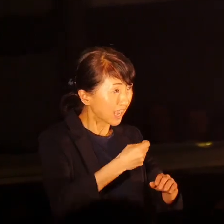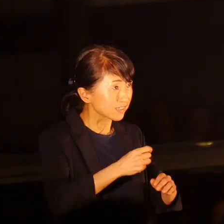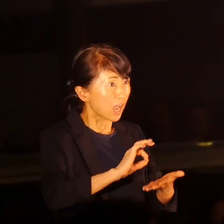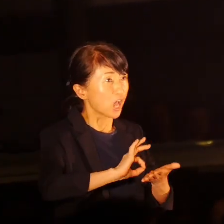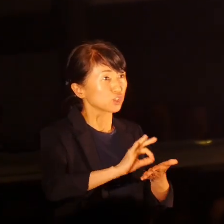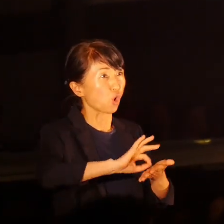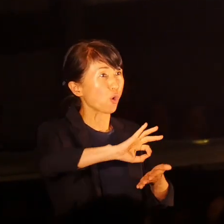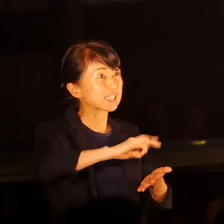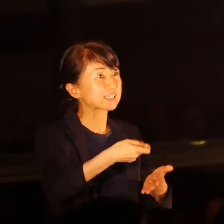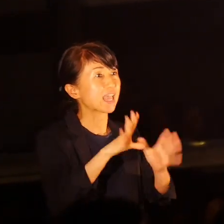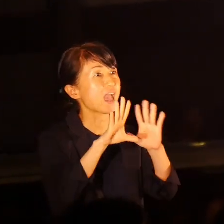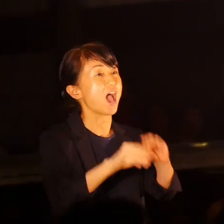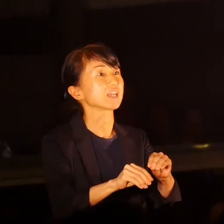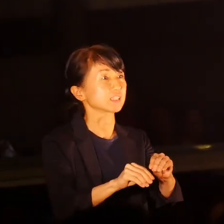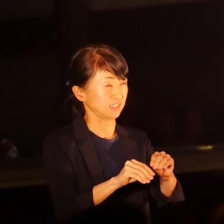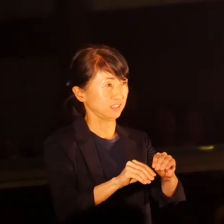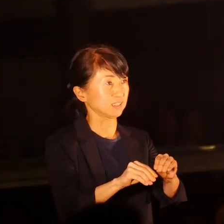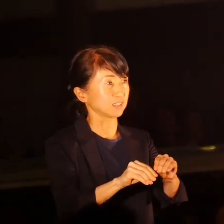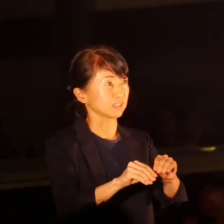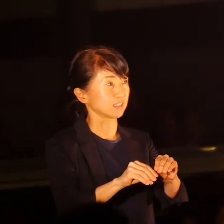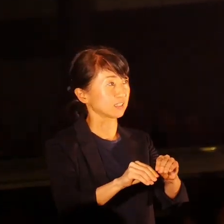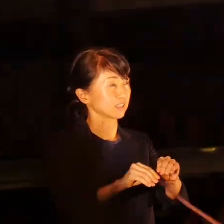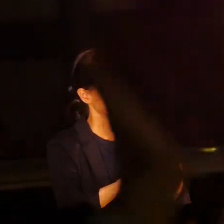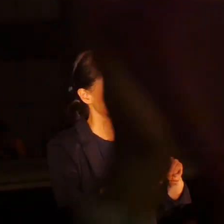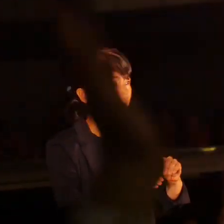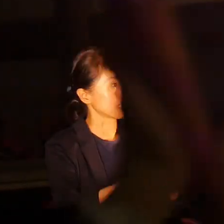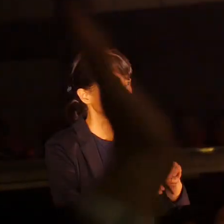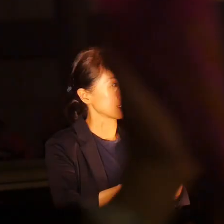税廃止。